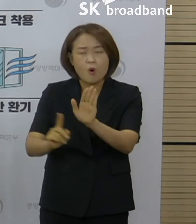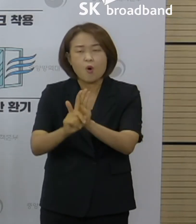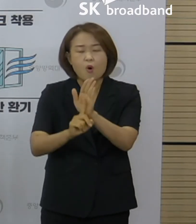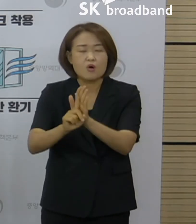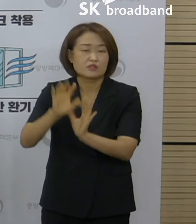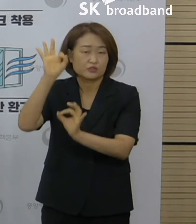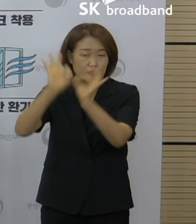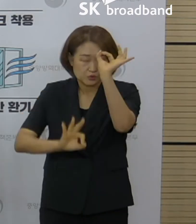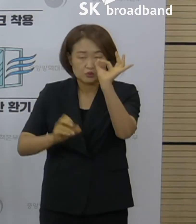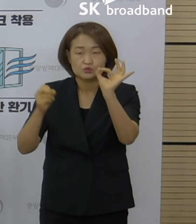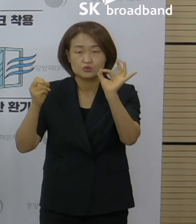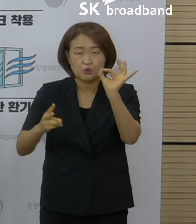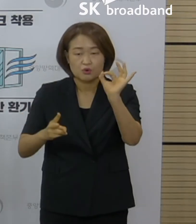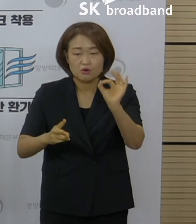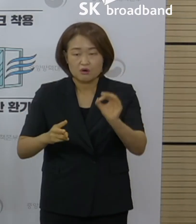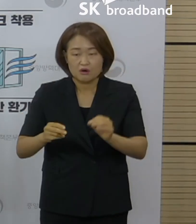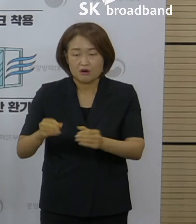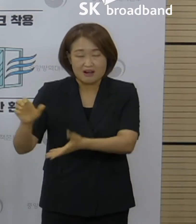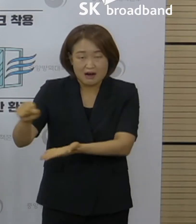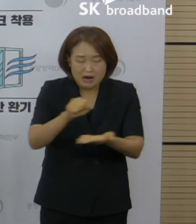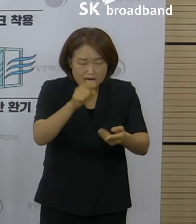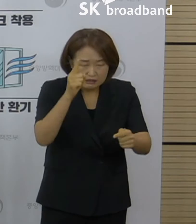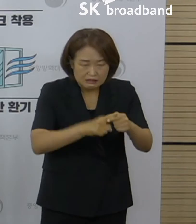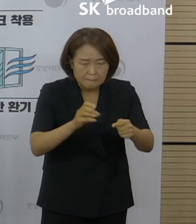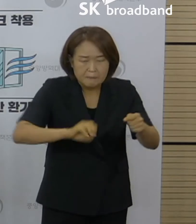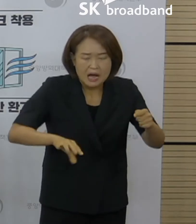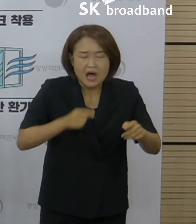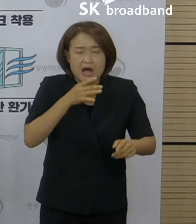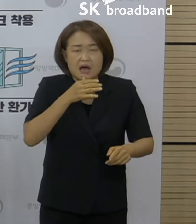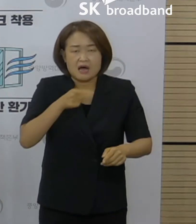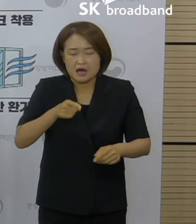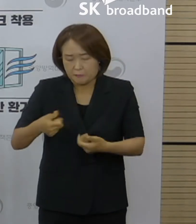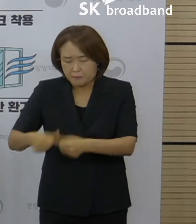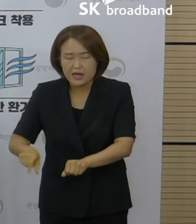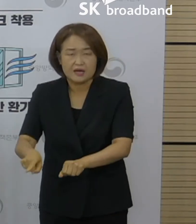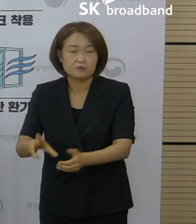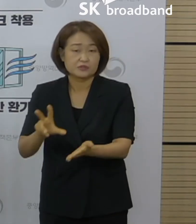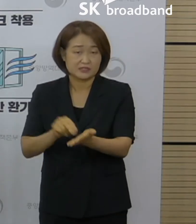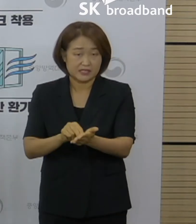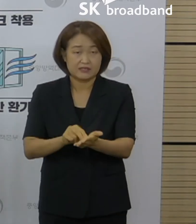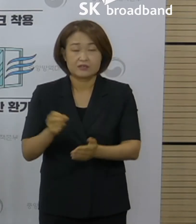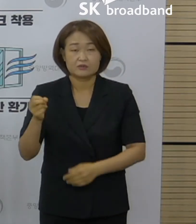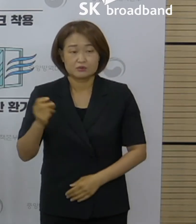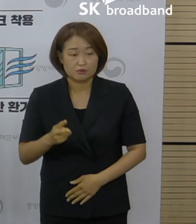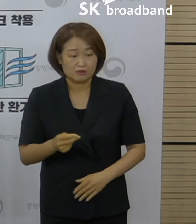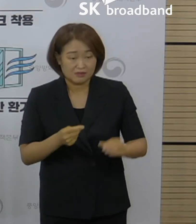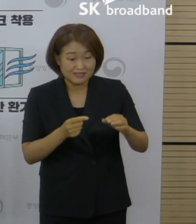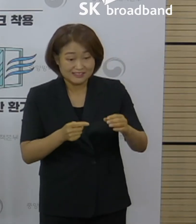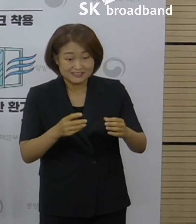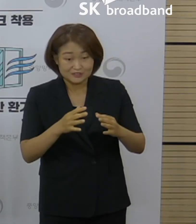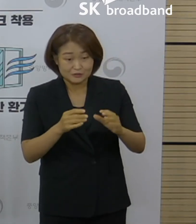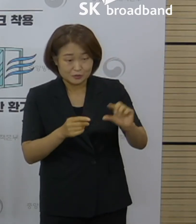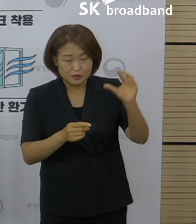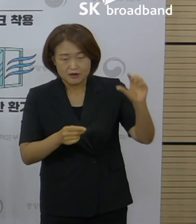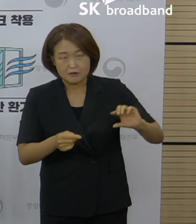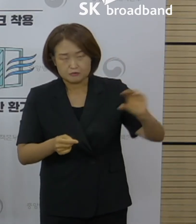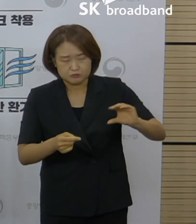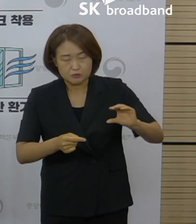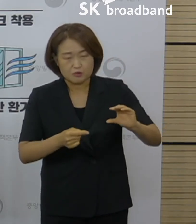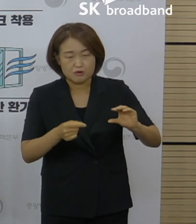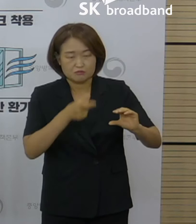백신 용기를 떨어뜨리는 거에서 파손된 경우, 그다음에 접종 과정에서 희석